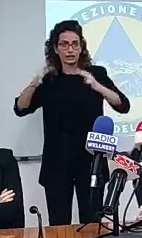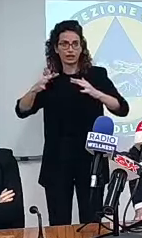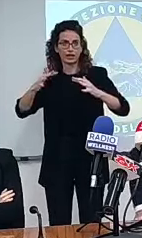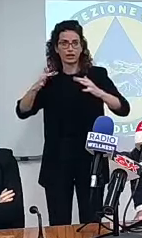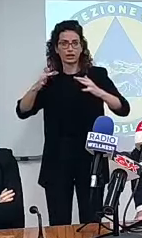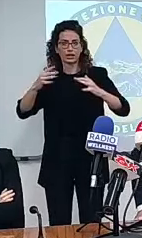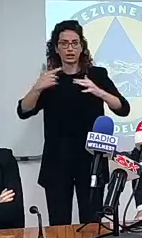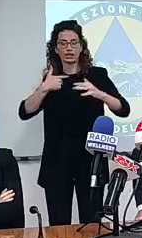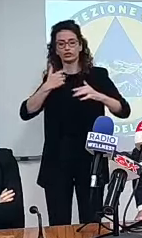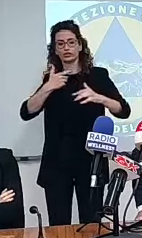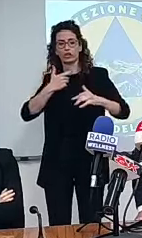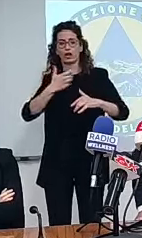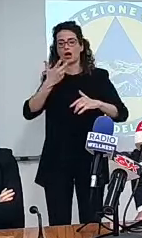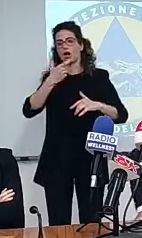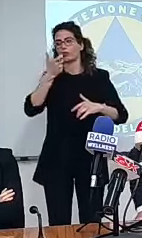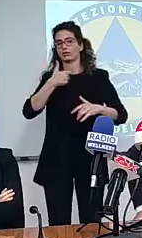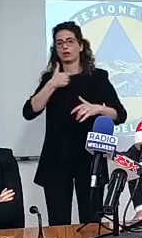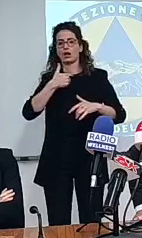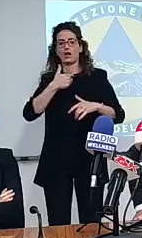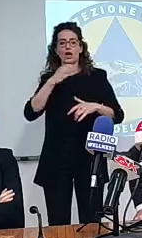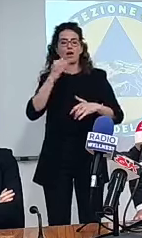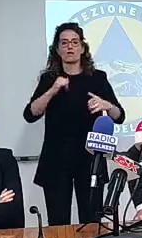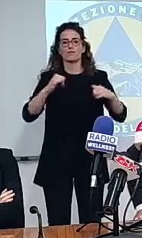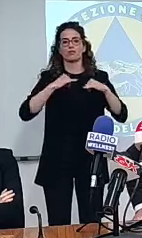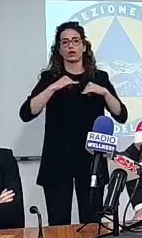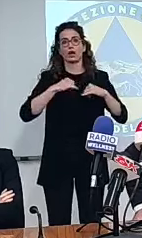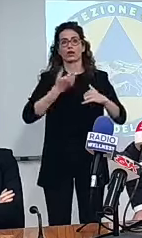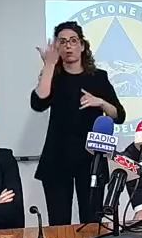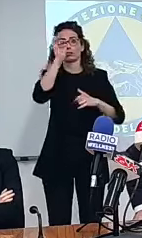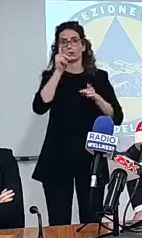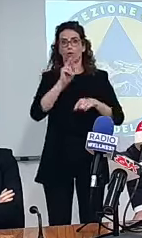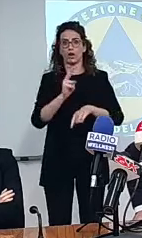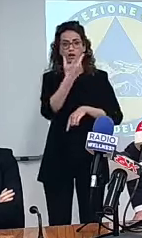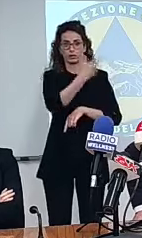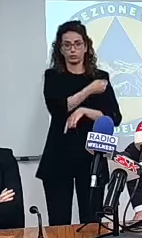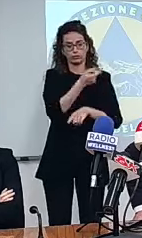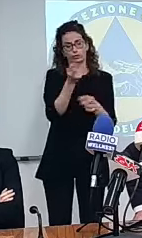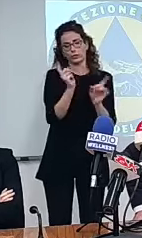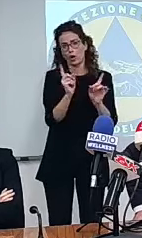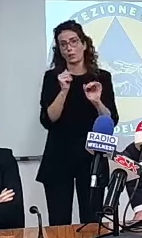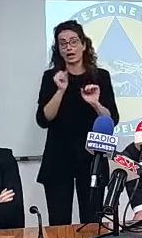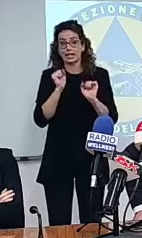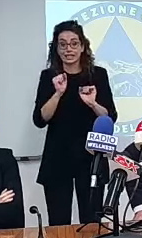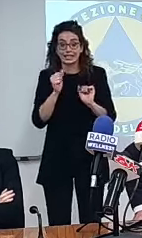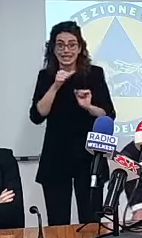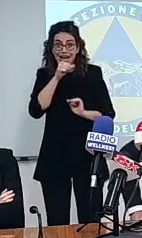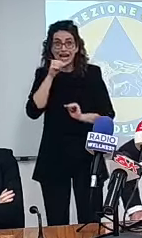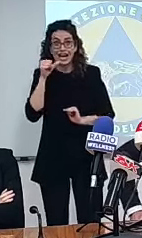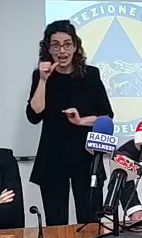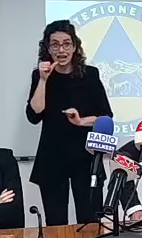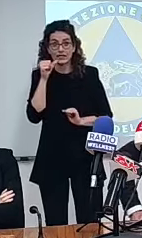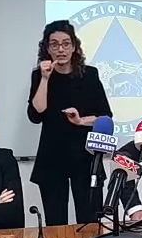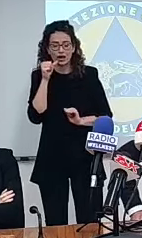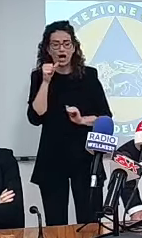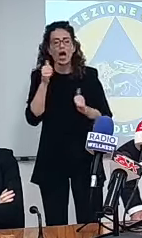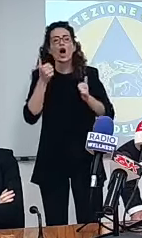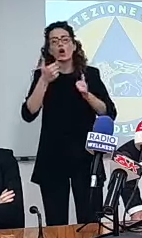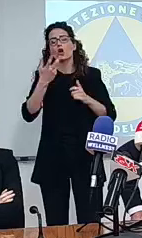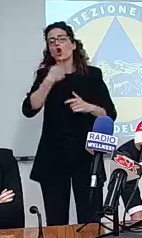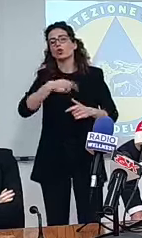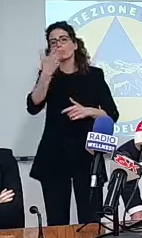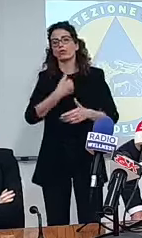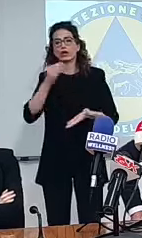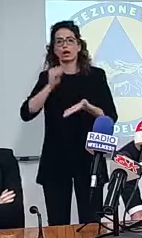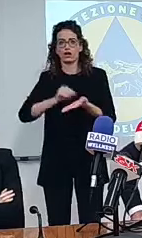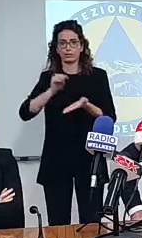farsi l'iniezione della seconda dose, ma se dovesse servire noi ci vogliamo essere